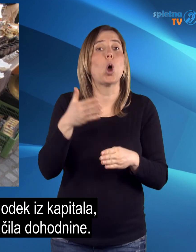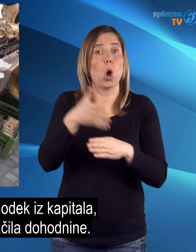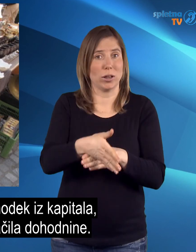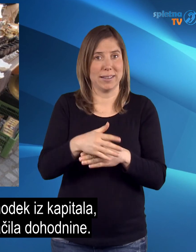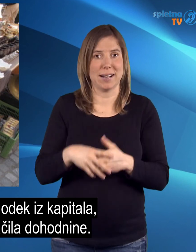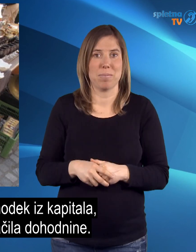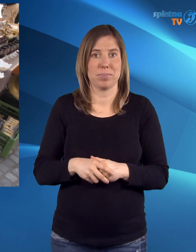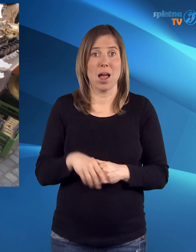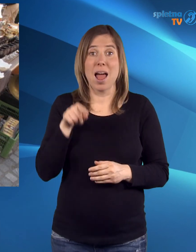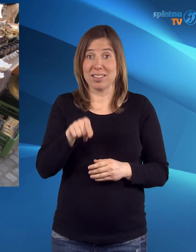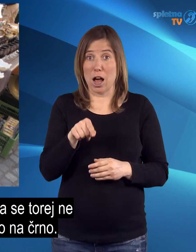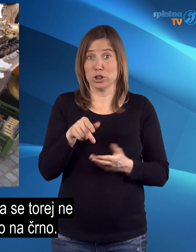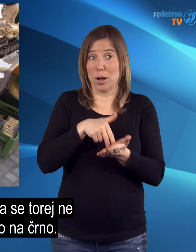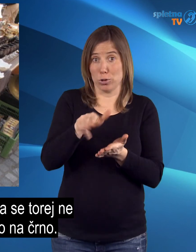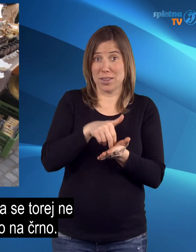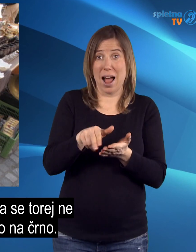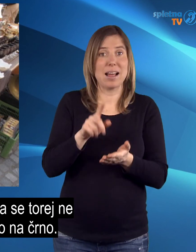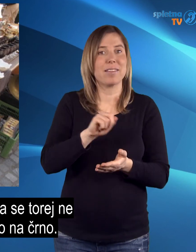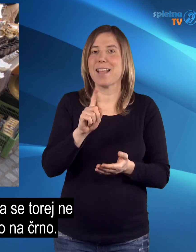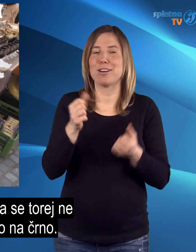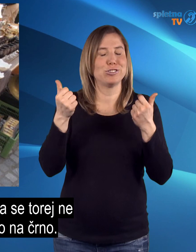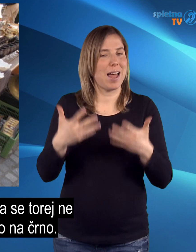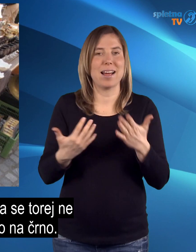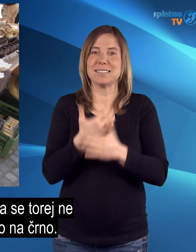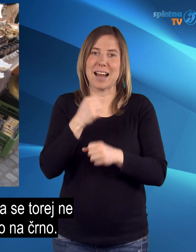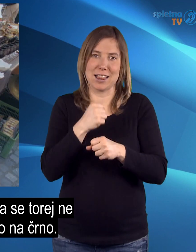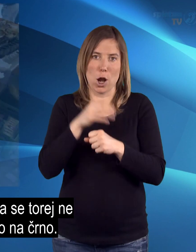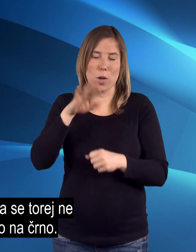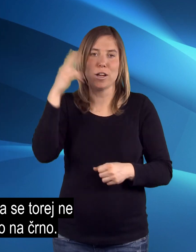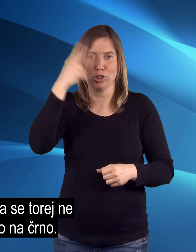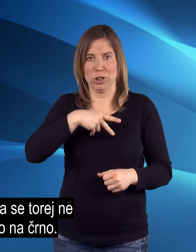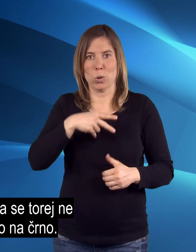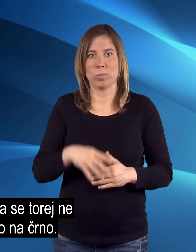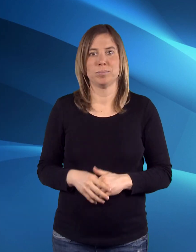Takšna prodaja se torej ne šteje za delo na črno.